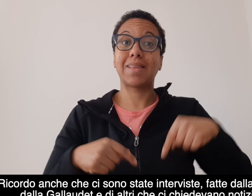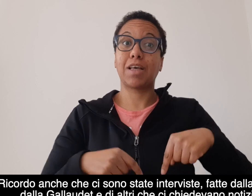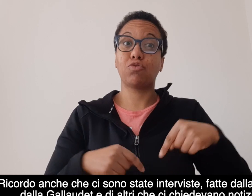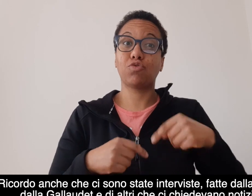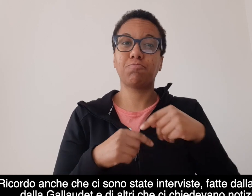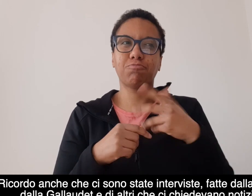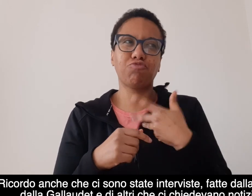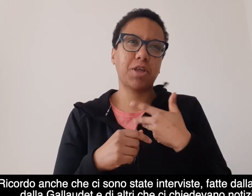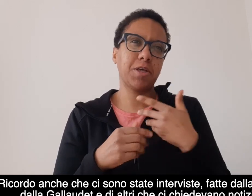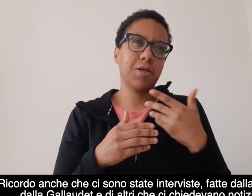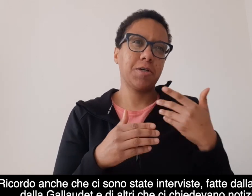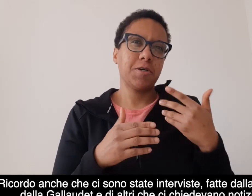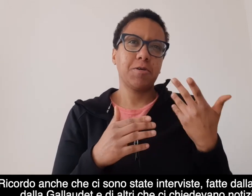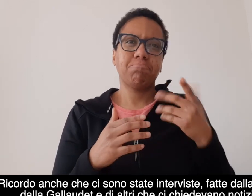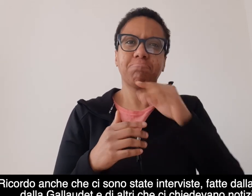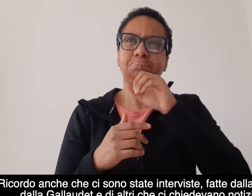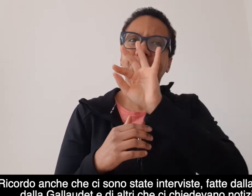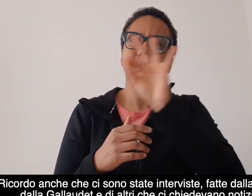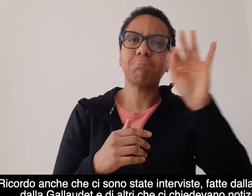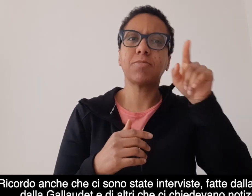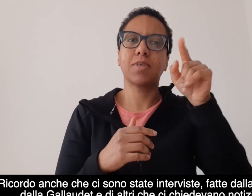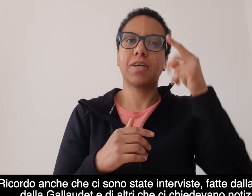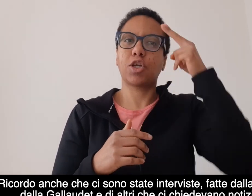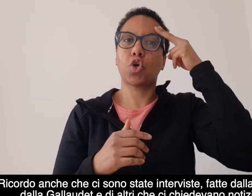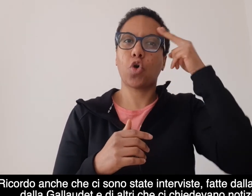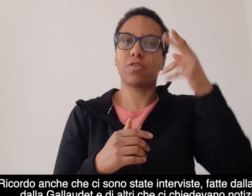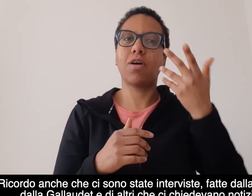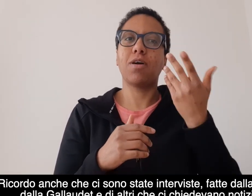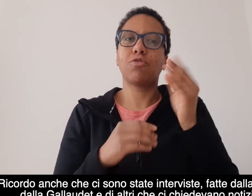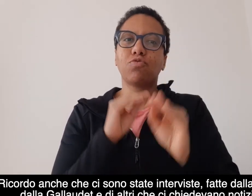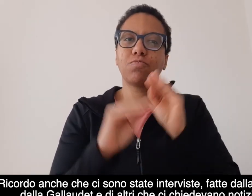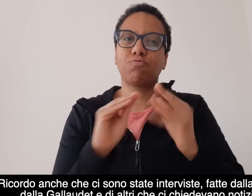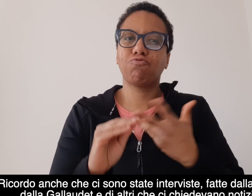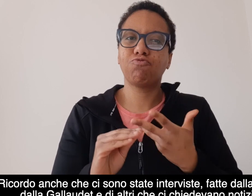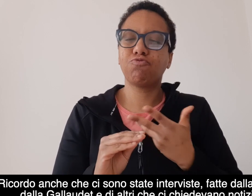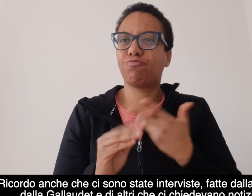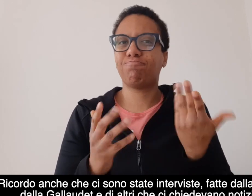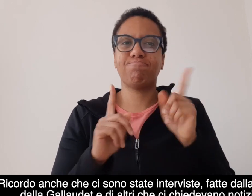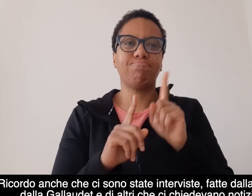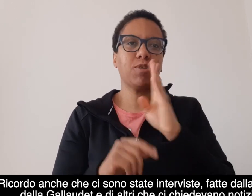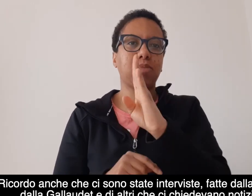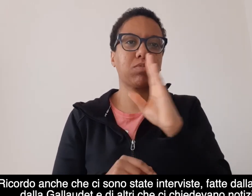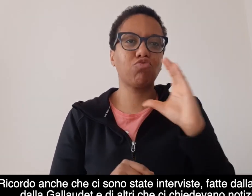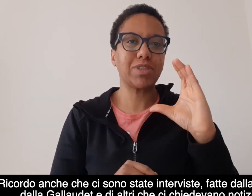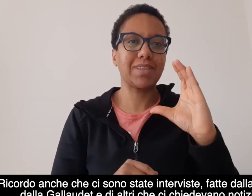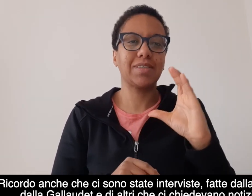ricordo anche che ci sono state interviste fatte dalla bbc dalla gallaudet e di altri